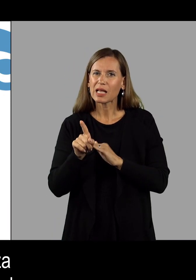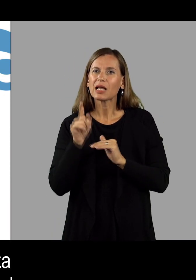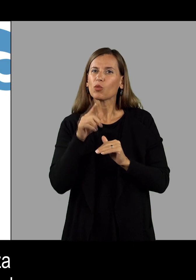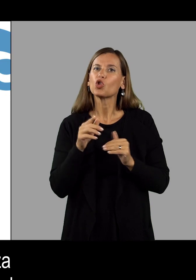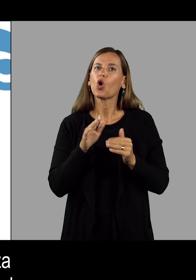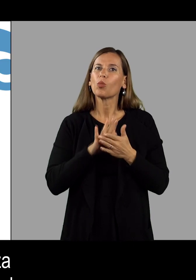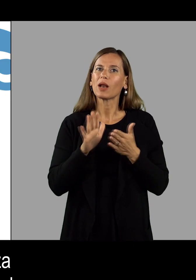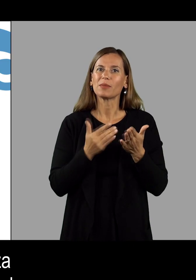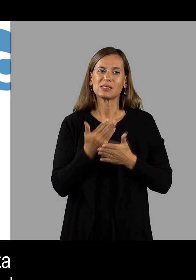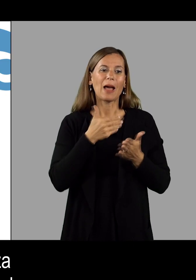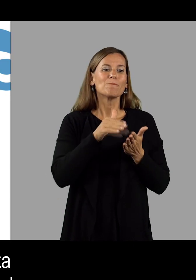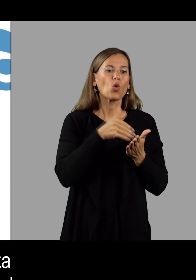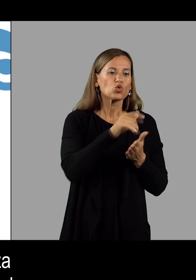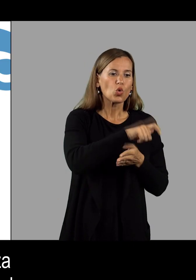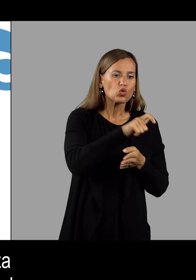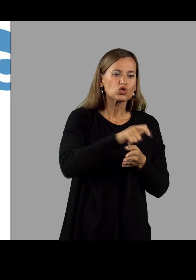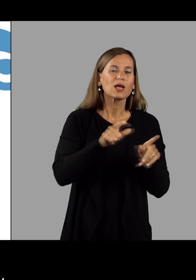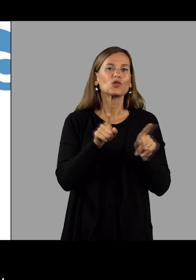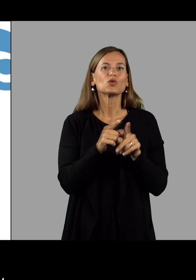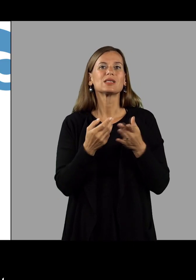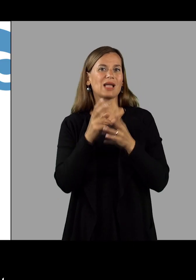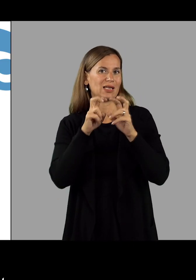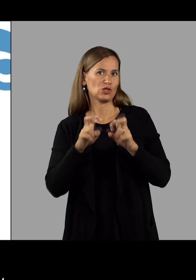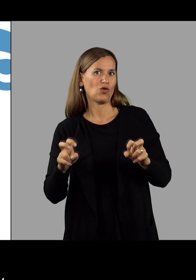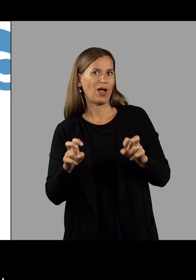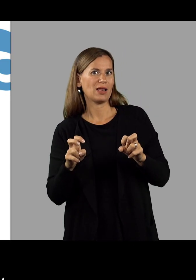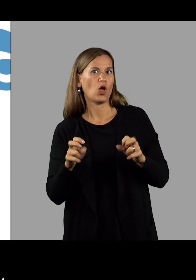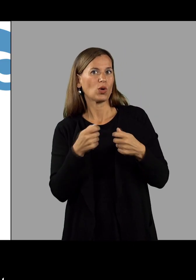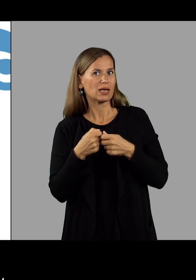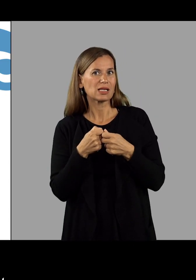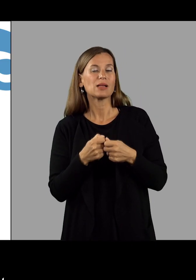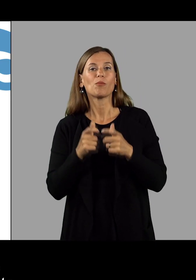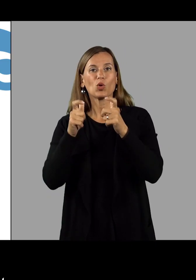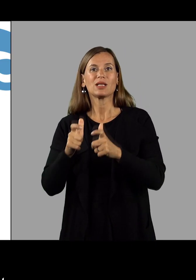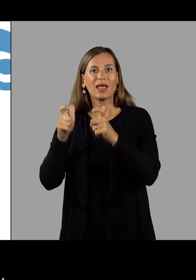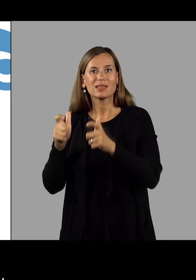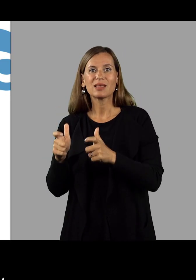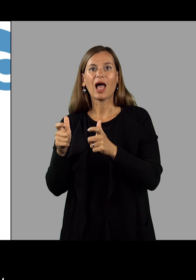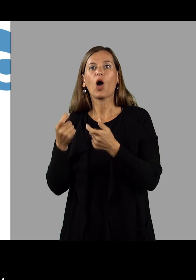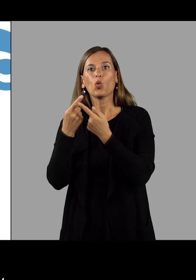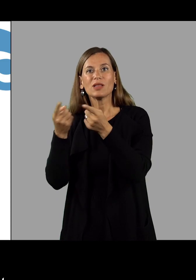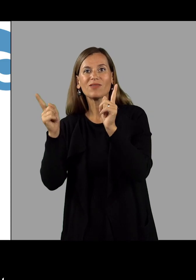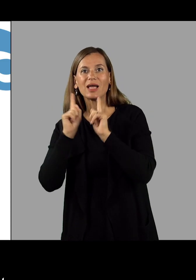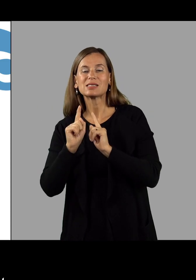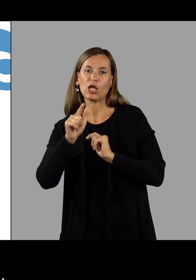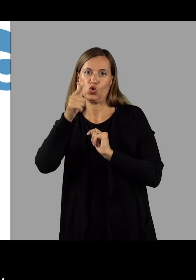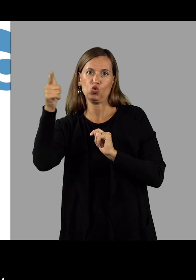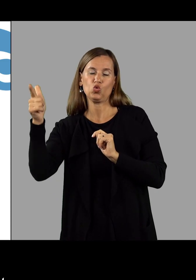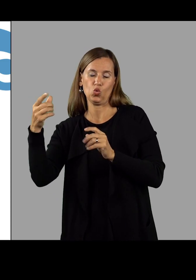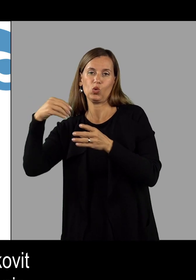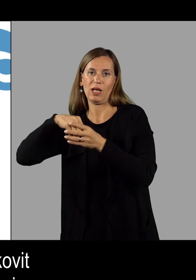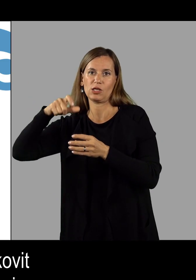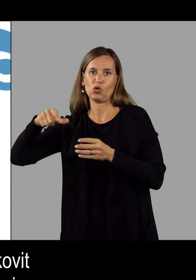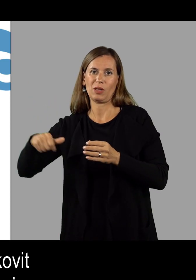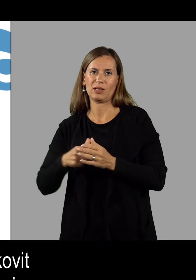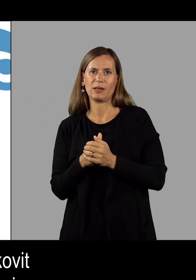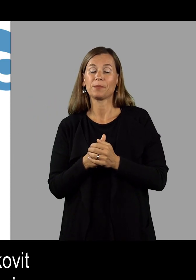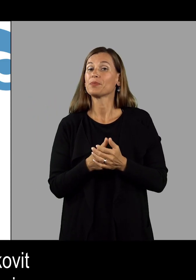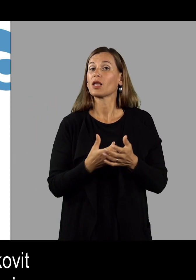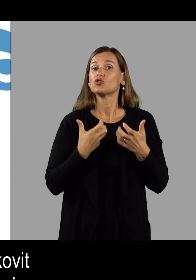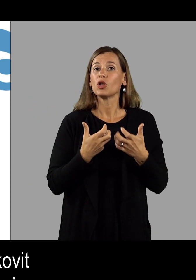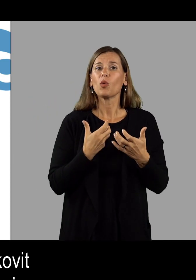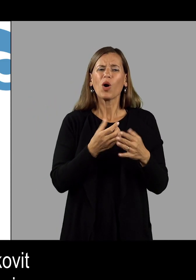trikotniku znanja, torej iz raziskovalne sfere v podjetniško. Cilj javnega razpisa je